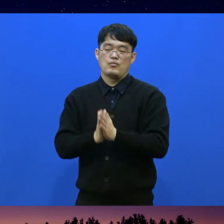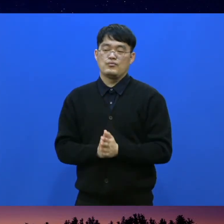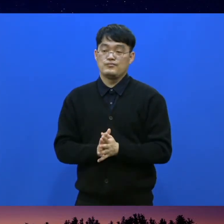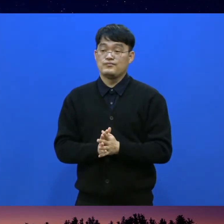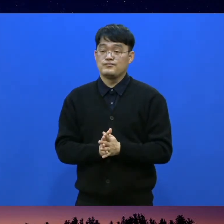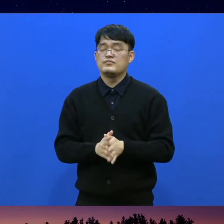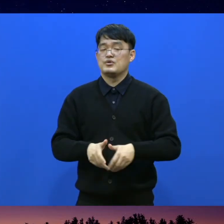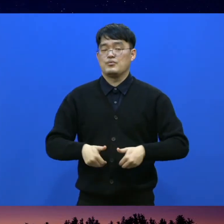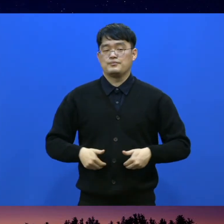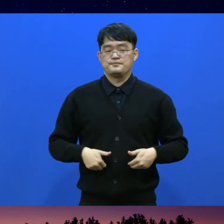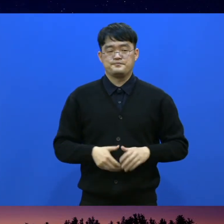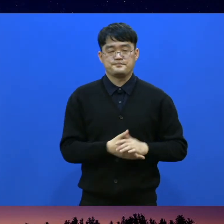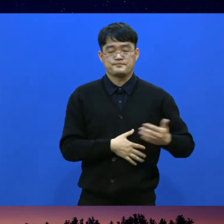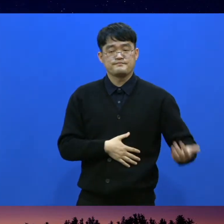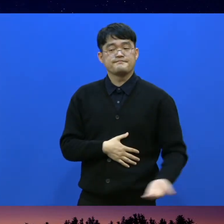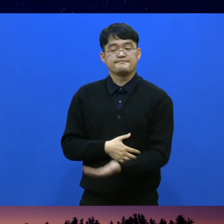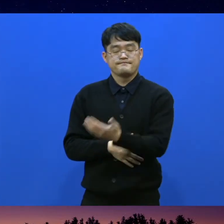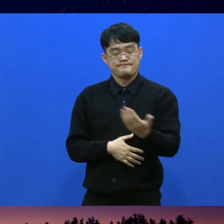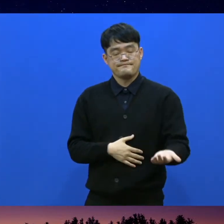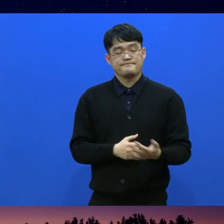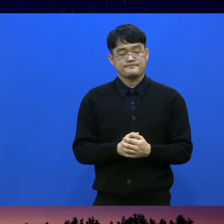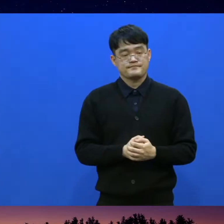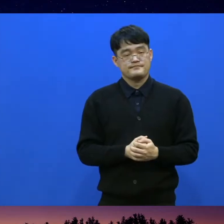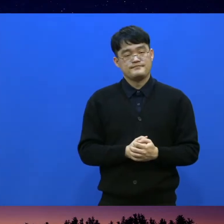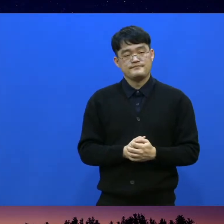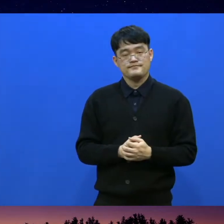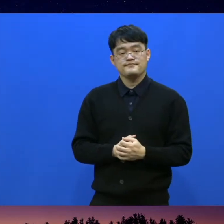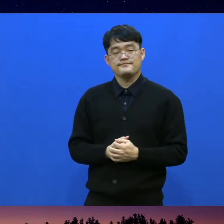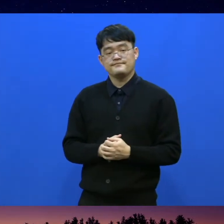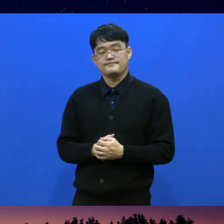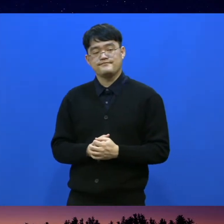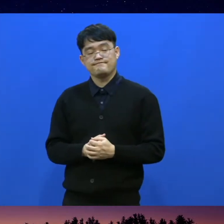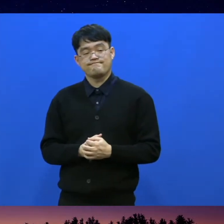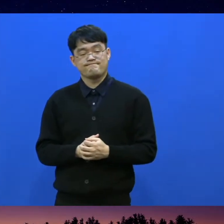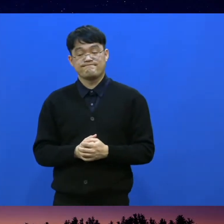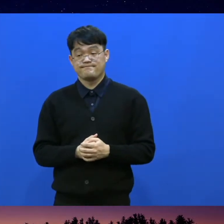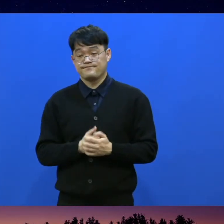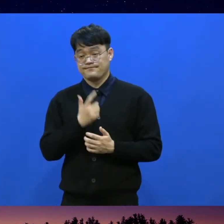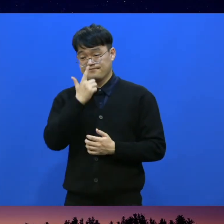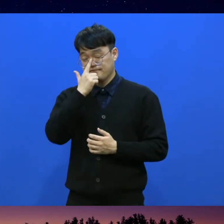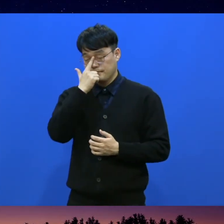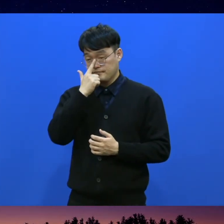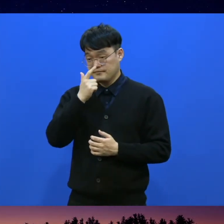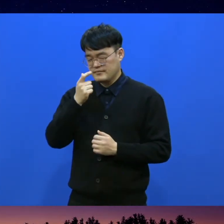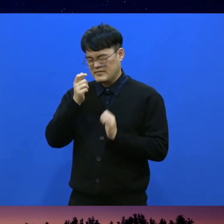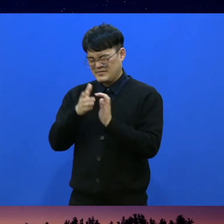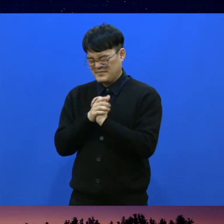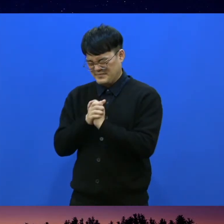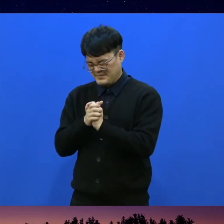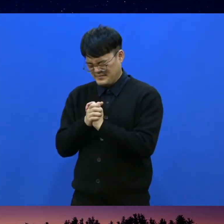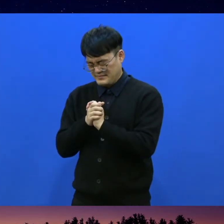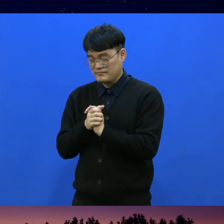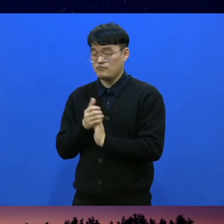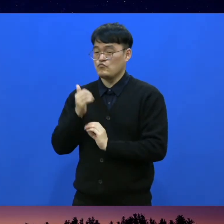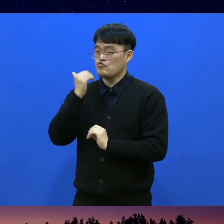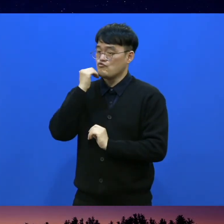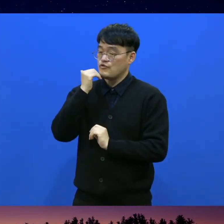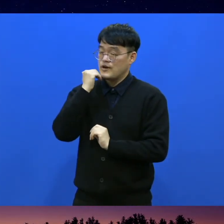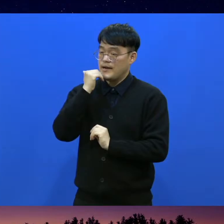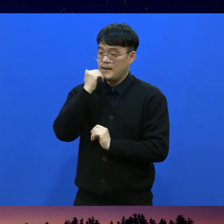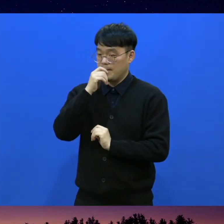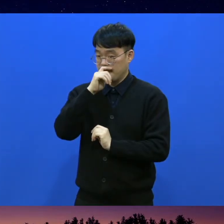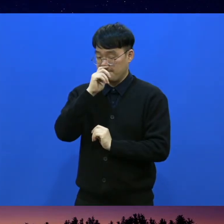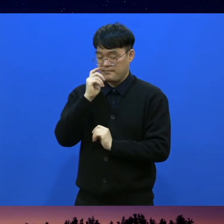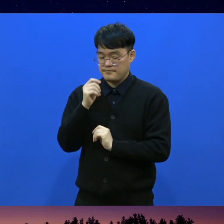여러분, 딱 기도가 누가 건드리면, 누가 얘기를 하면 내 입에서